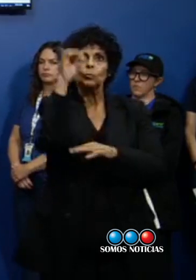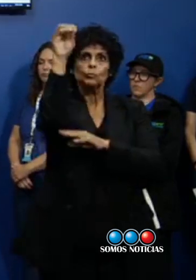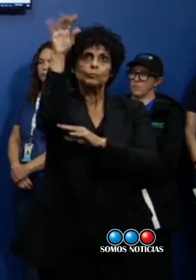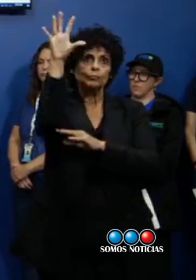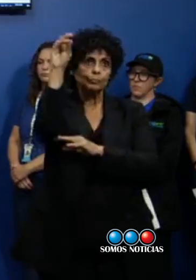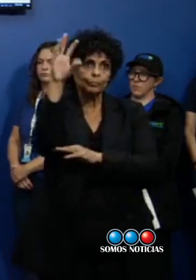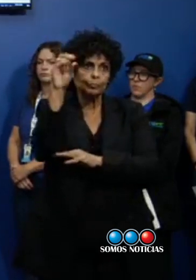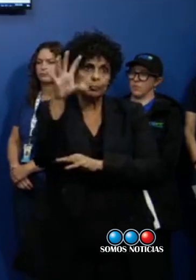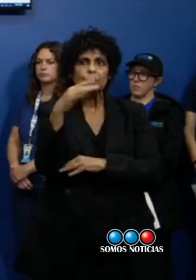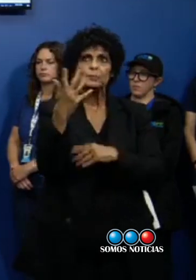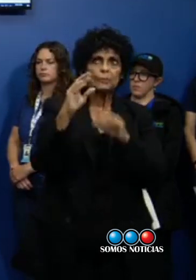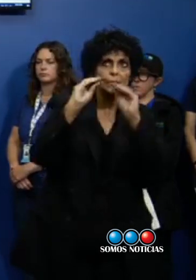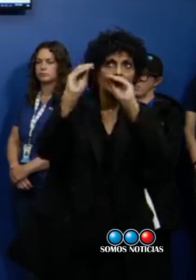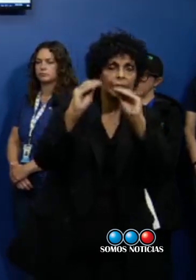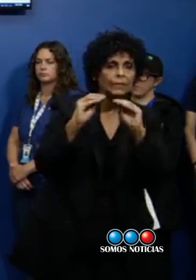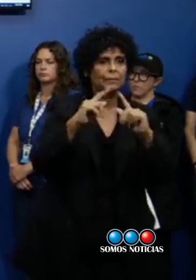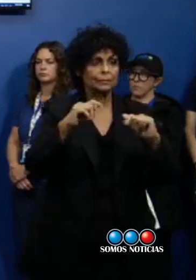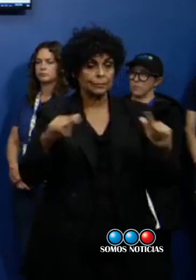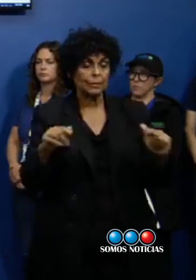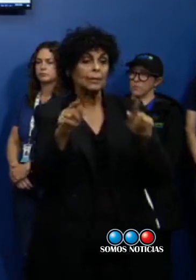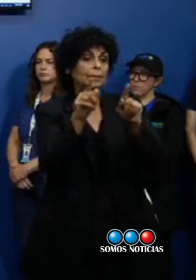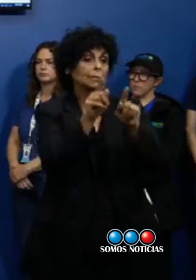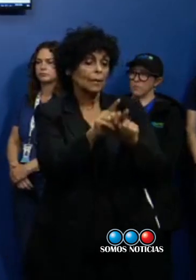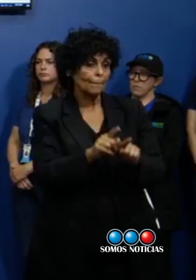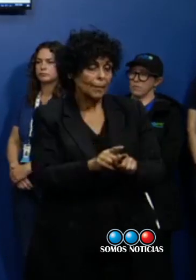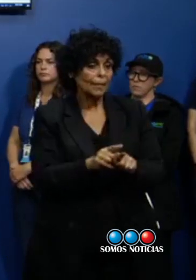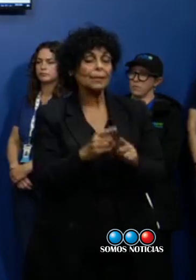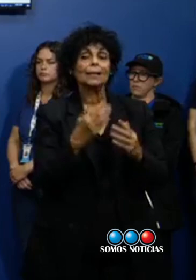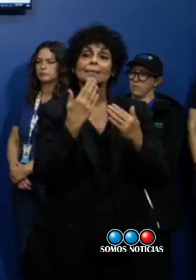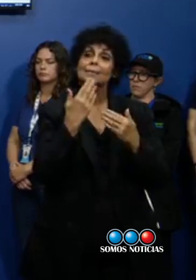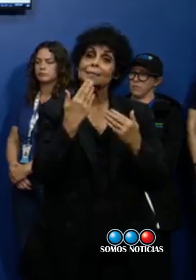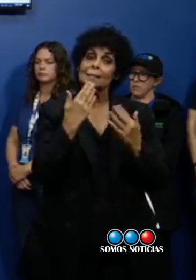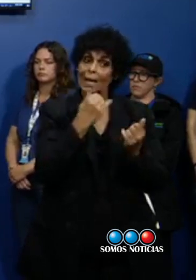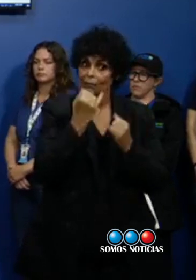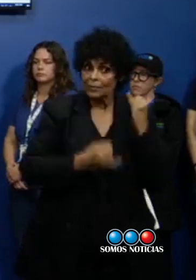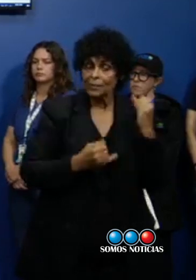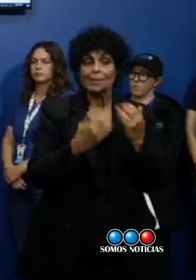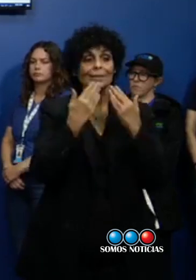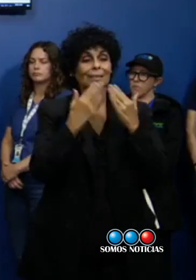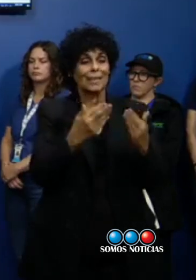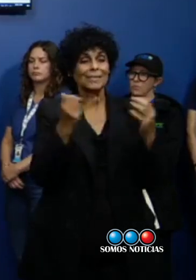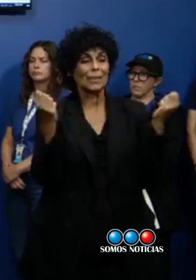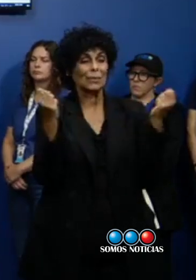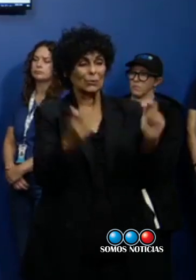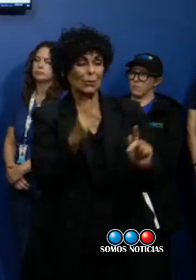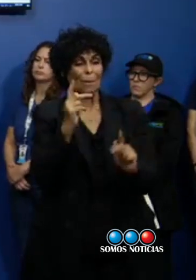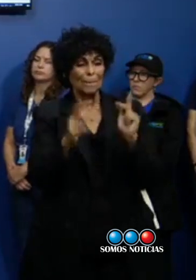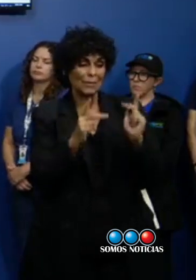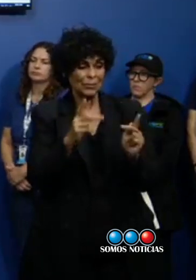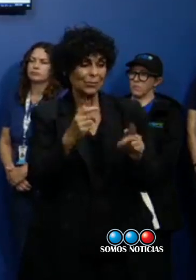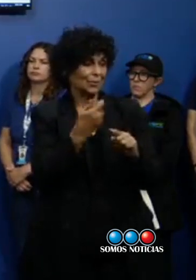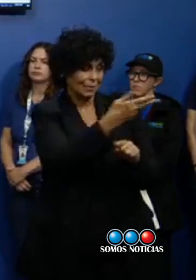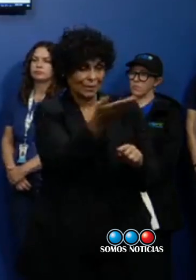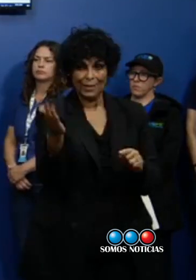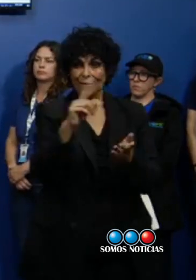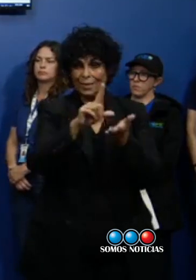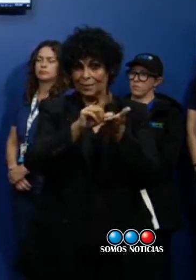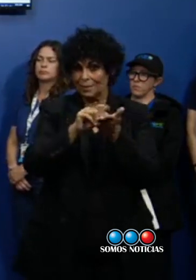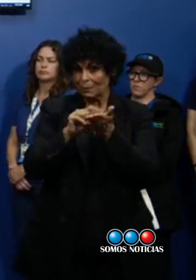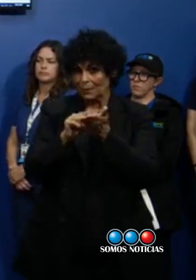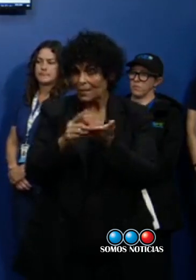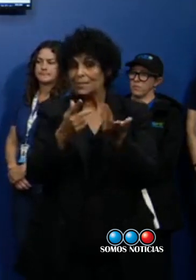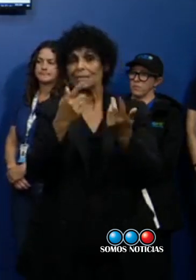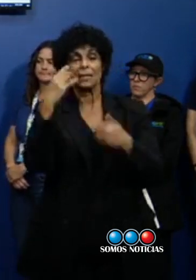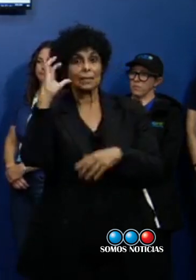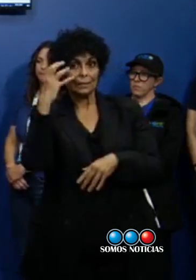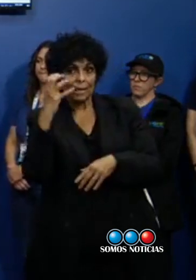horario regular y quiero finalizar dando darle las gracias a todos los miembros de la prensa ustedes